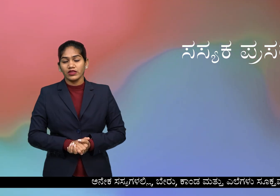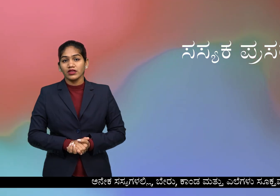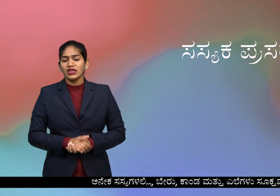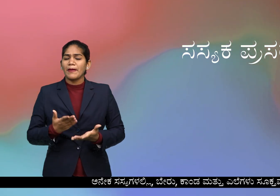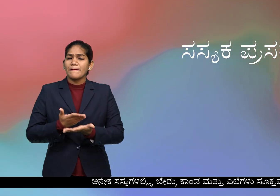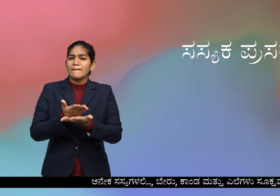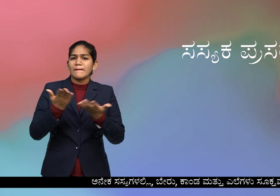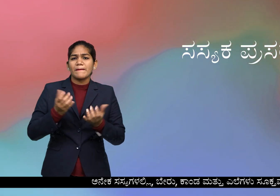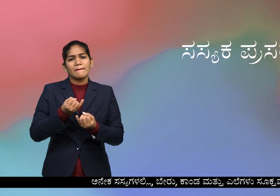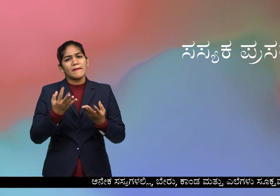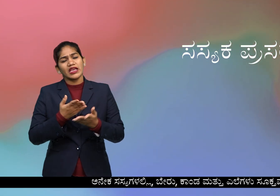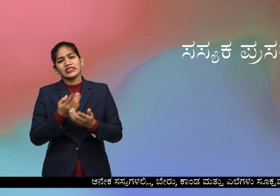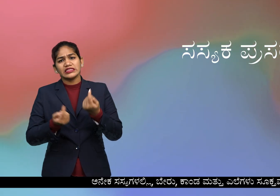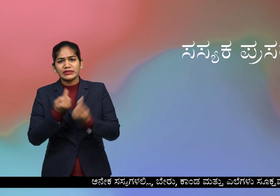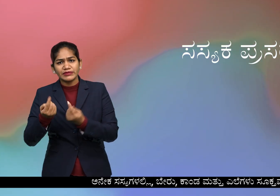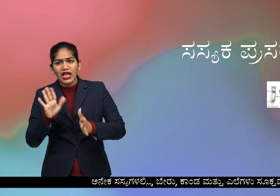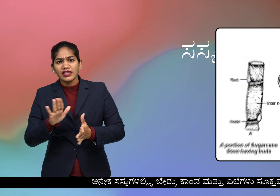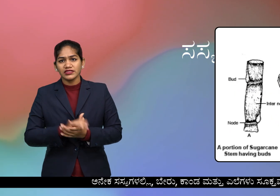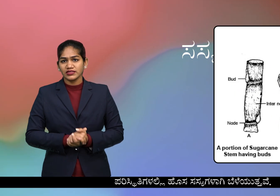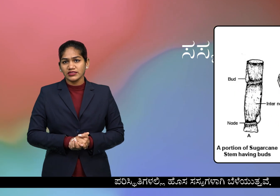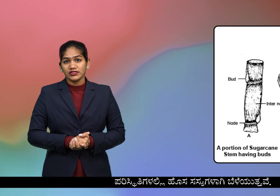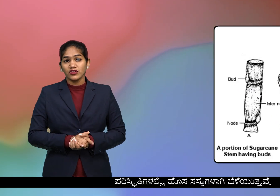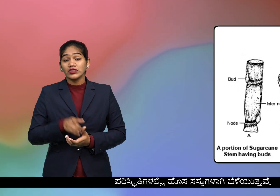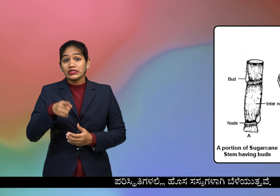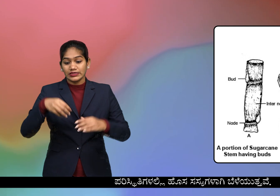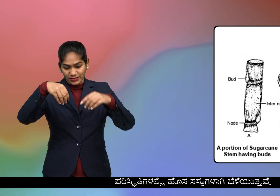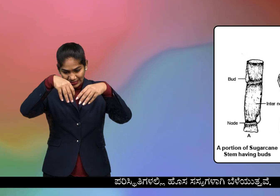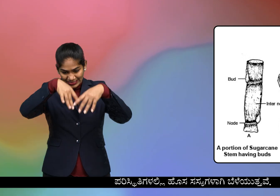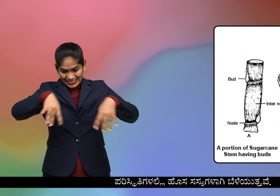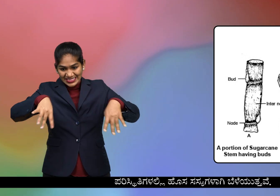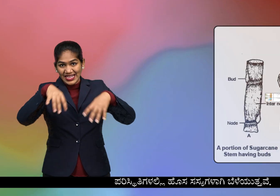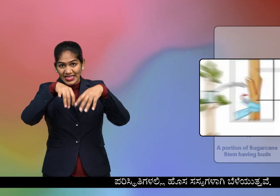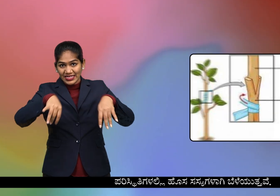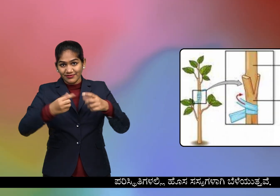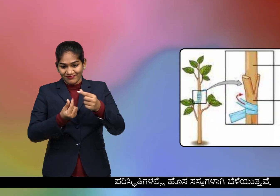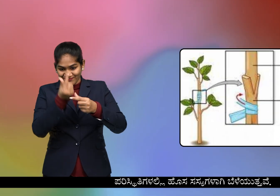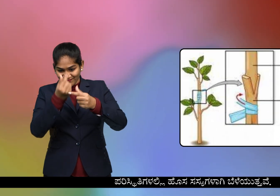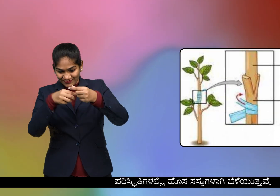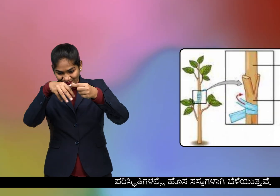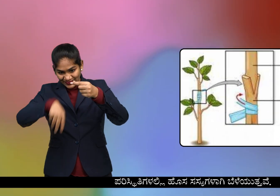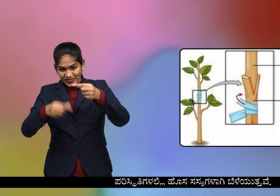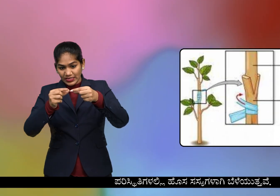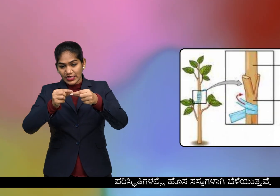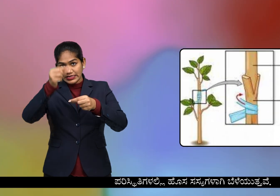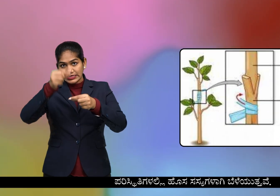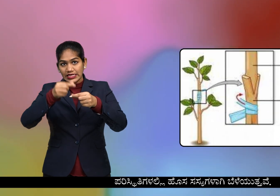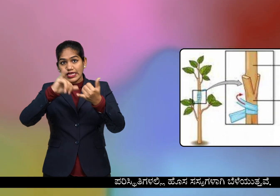ಅನೇಕ ಸಸ್ಯಗಳಲ್ಲಿ ಬೇರು, ಕಾಂಡ ಮತ್ತು ಎಲೆಗಳು ಸೂಕ್ಷ್ಮವಾದ ಪರಿಸ್ಥಿತಿಗಳಲ್ಲಿ ಹೊಸ ಸಸ್ಯಗಳಾಗಿ ಬೆಳೆಯುತ್ತವೆ.